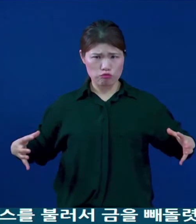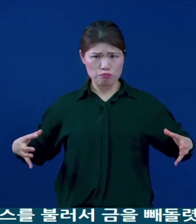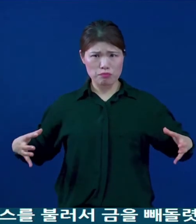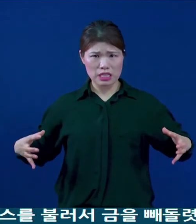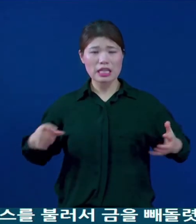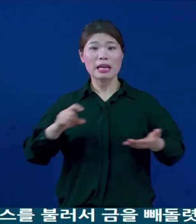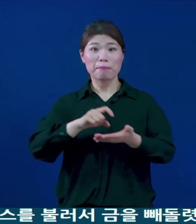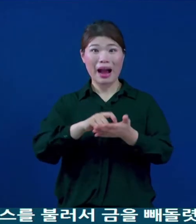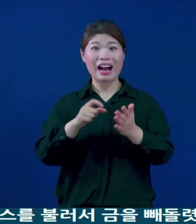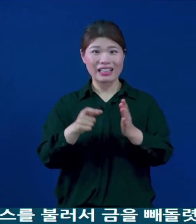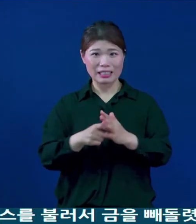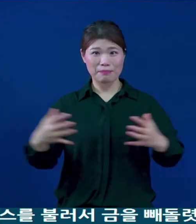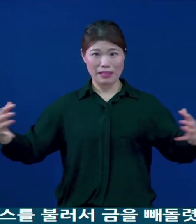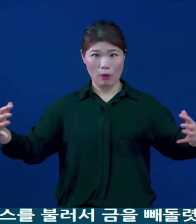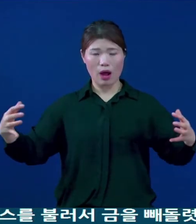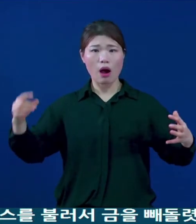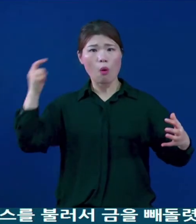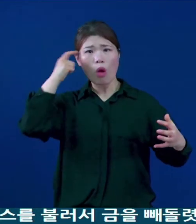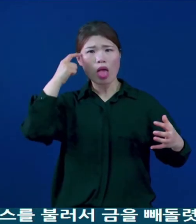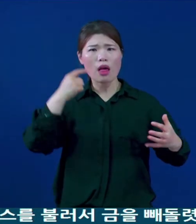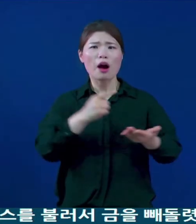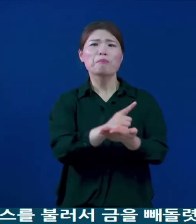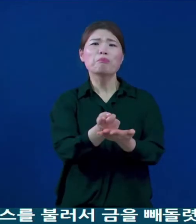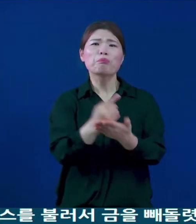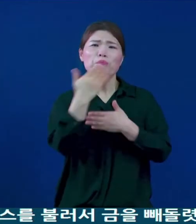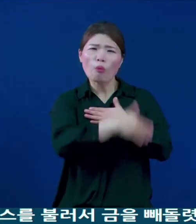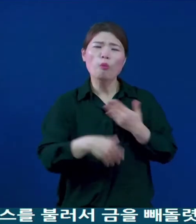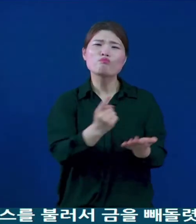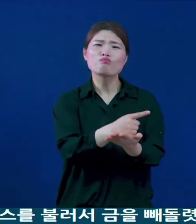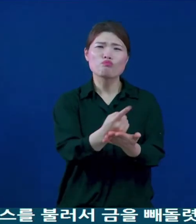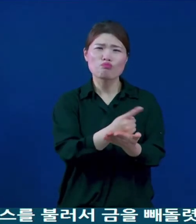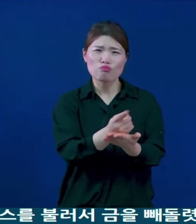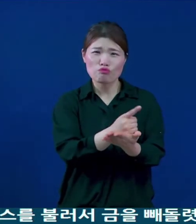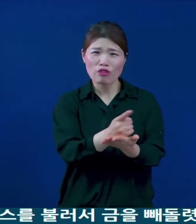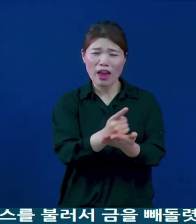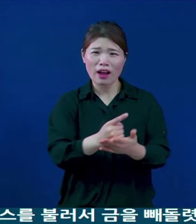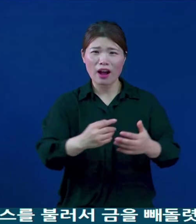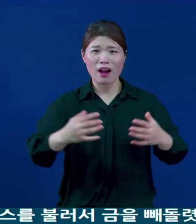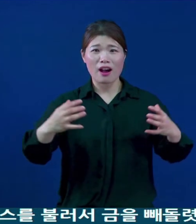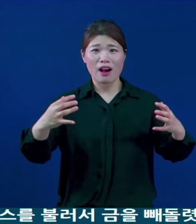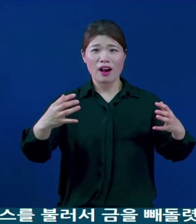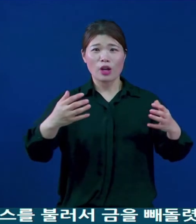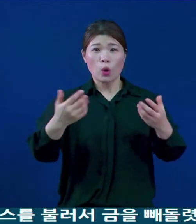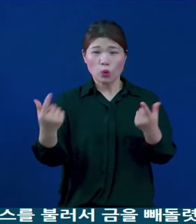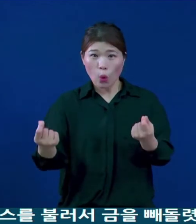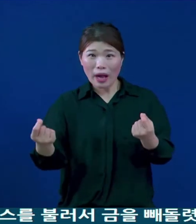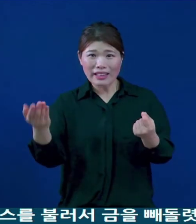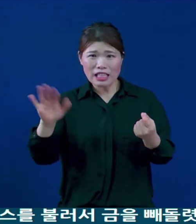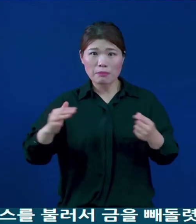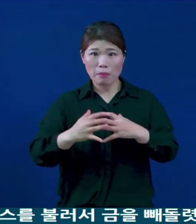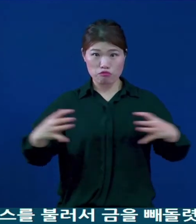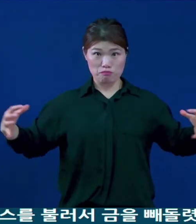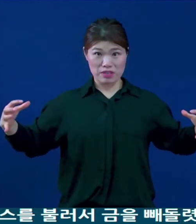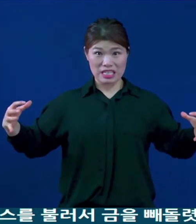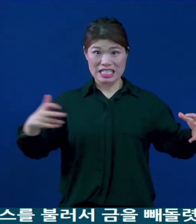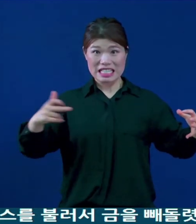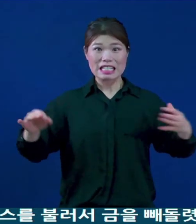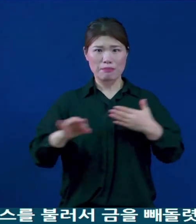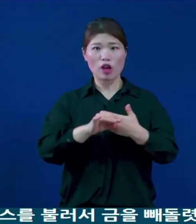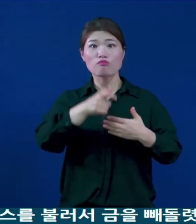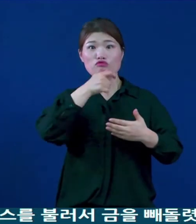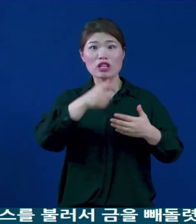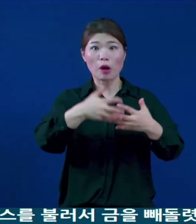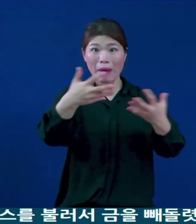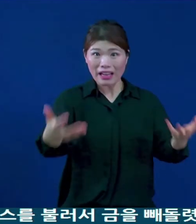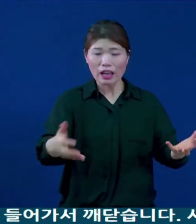나온다는 거죠. 몸무게가 똑같아도 부피가 큰 사람이 들어가면 물이 더 많이 나온다는 것이죠. 거기에서 차관이 된 겁니다.